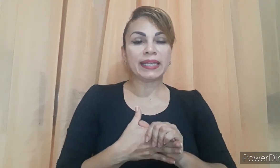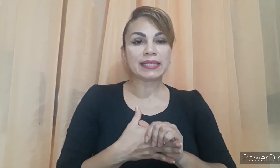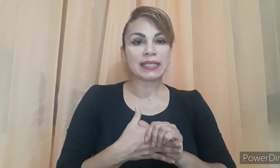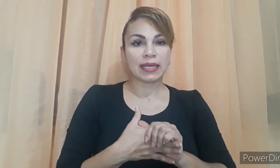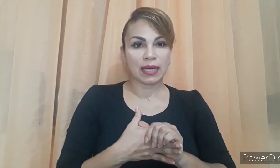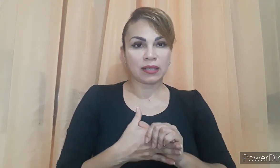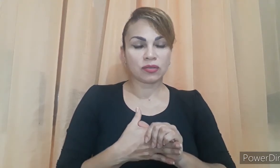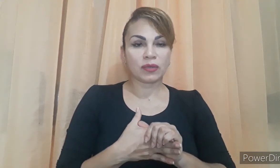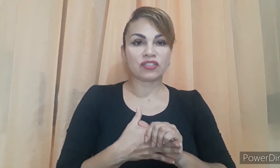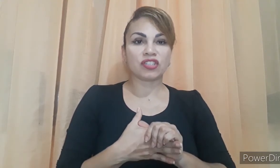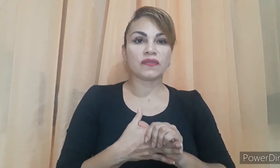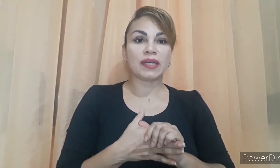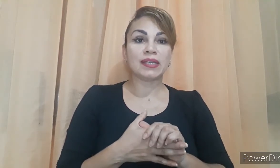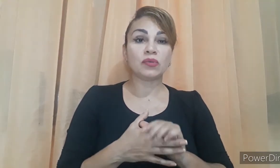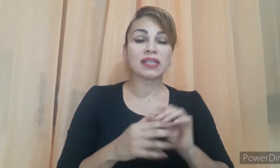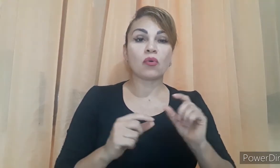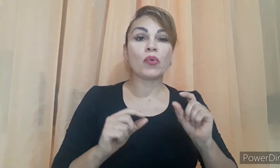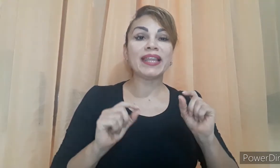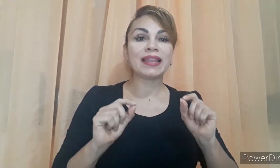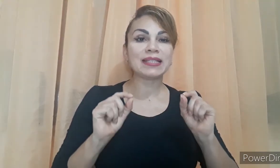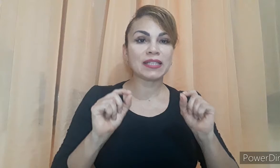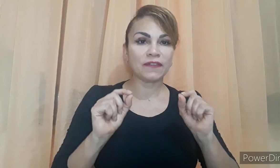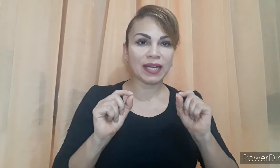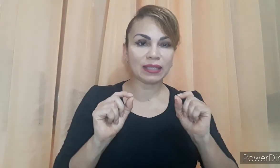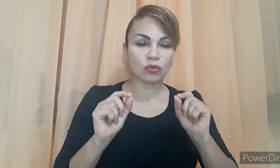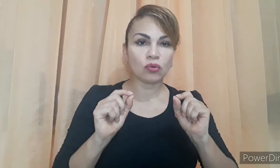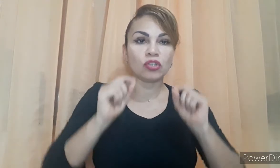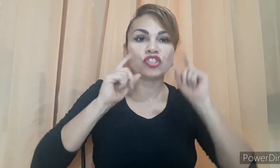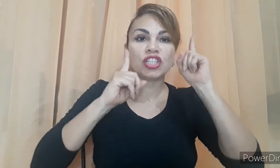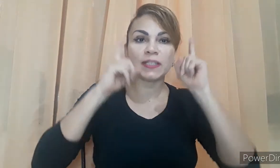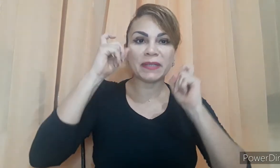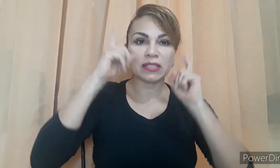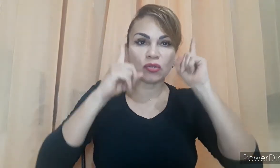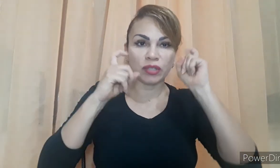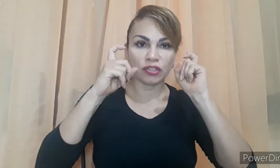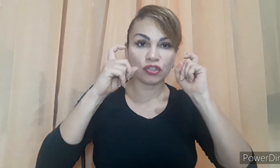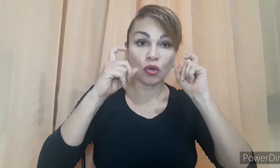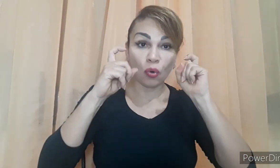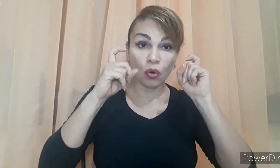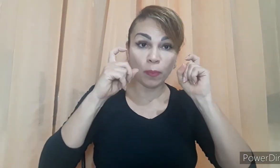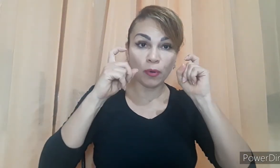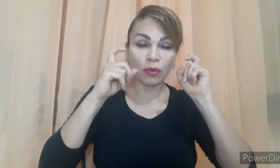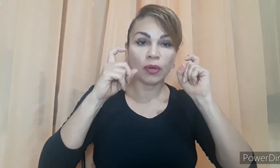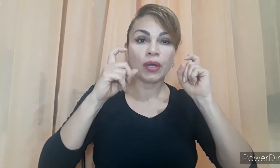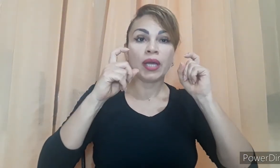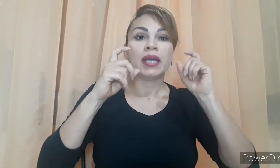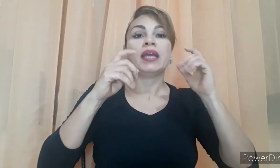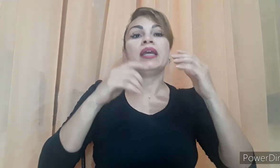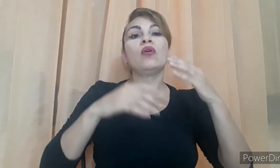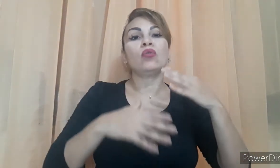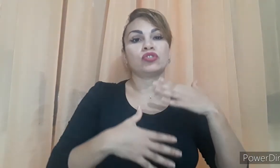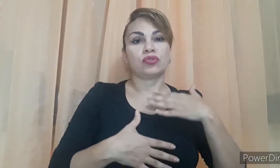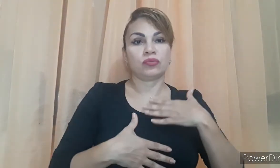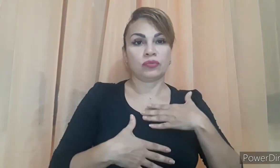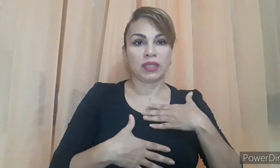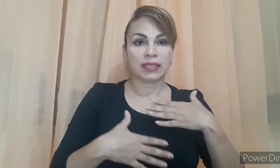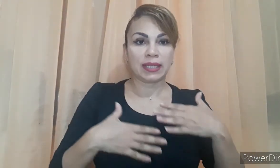nesse caso a gente vai usar o intensificador de expressões de corpo e rosto, tá?